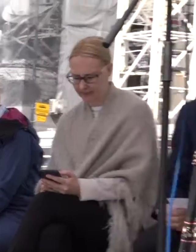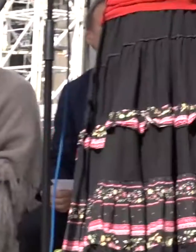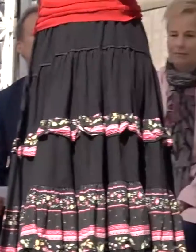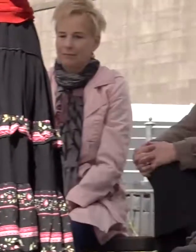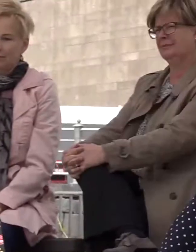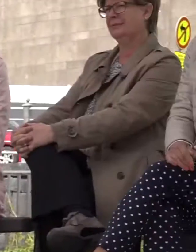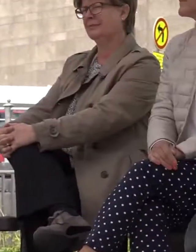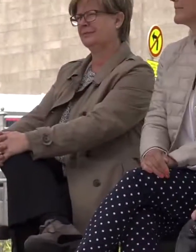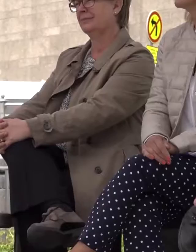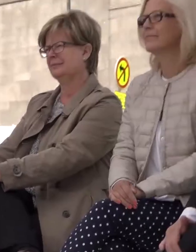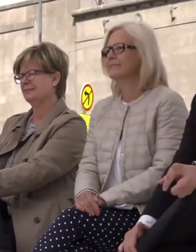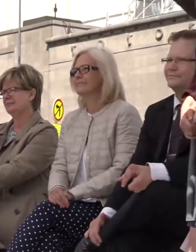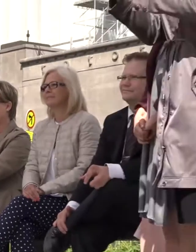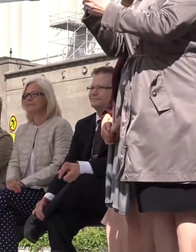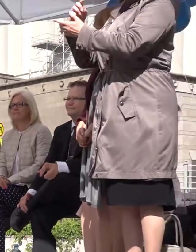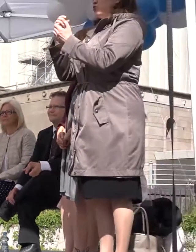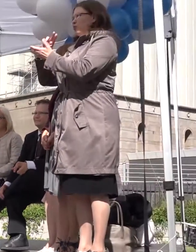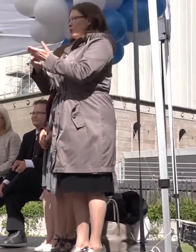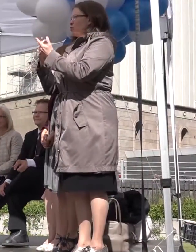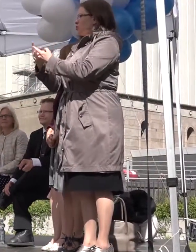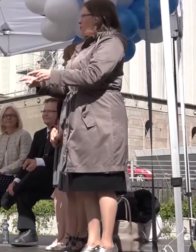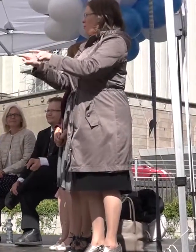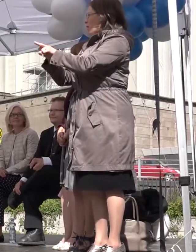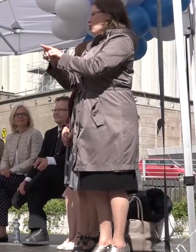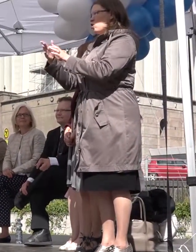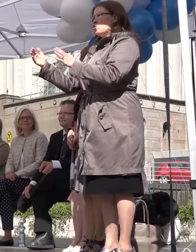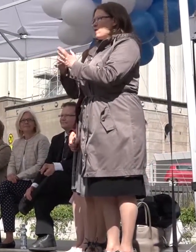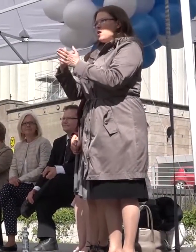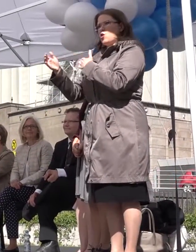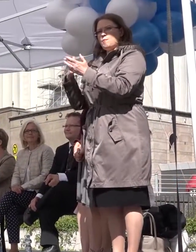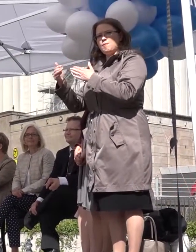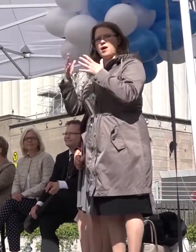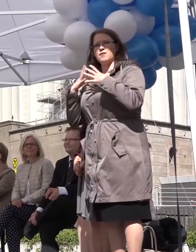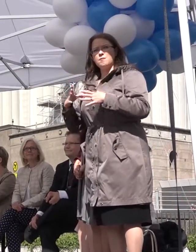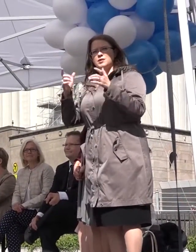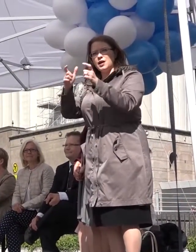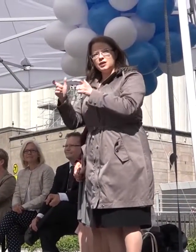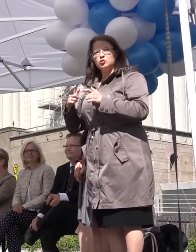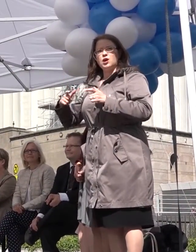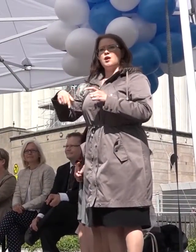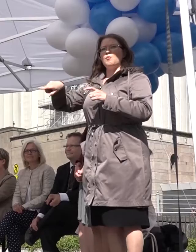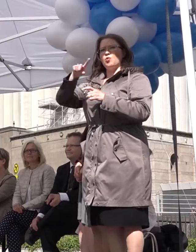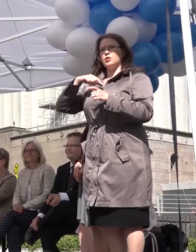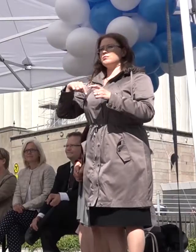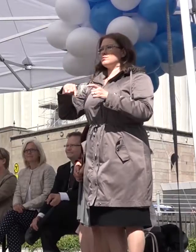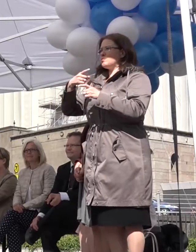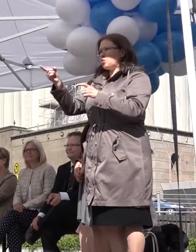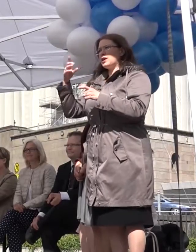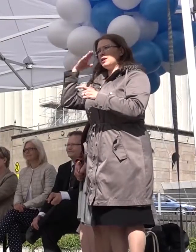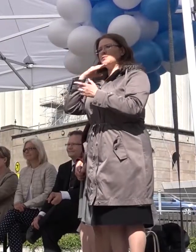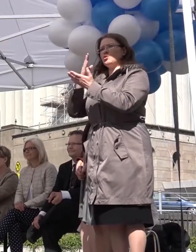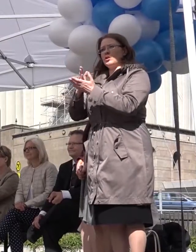olemaan kova homma. Ja vammaisjärjestöjen ja meidän muiden ihmisoikeusjärjestöjen työtä tullaan tarvitsemaan näin,